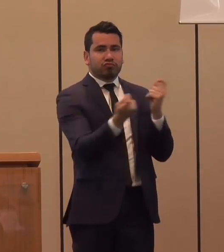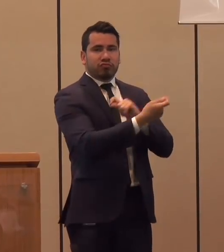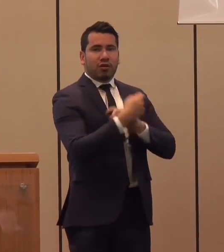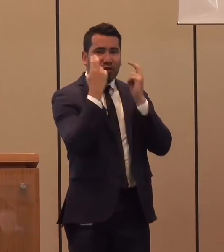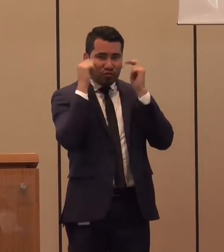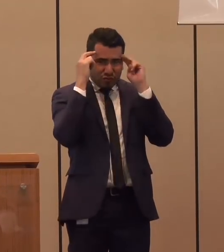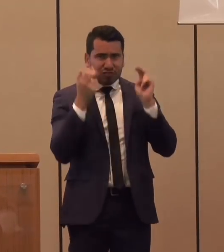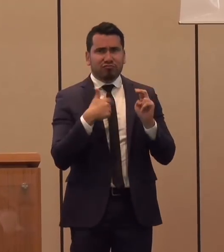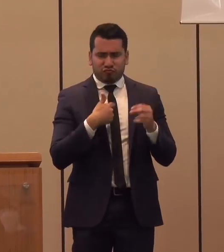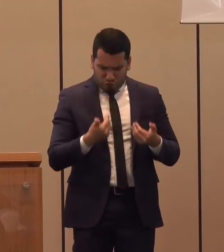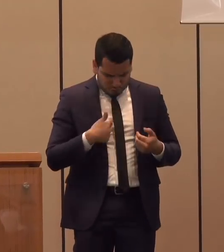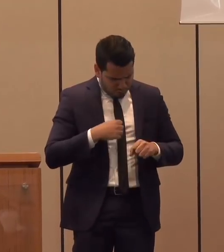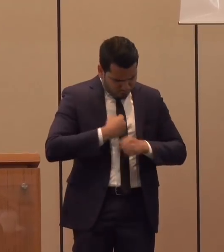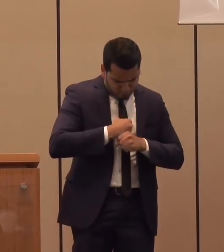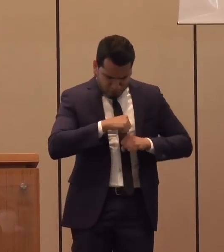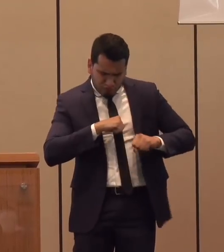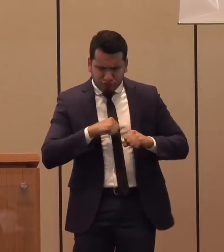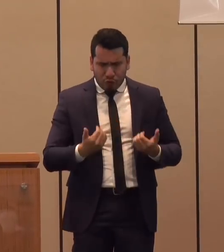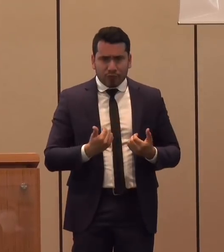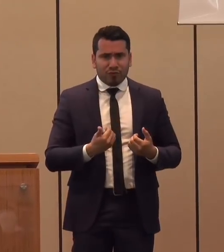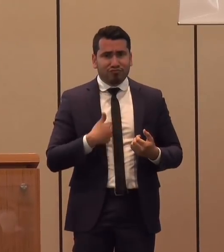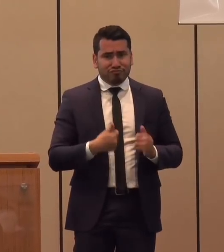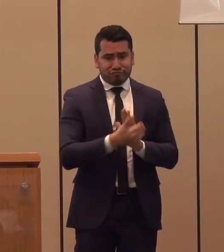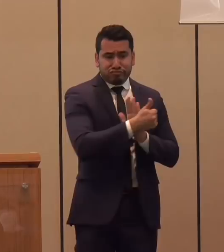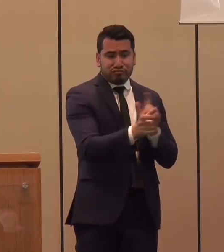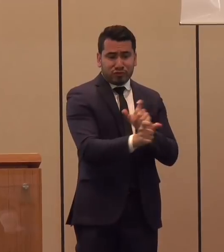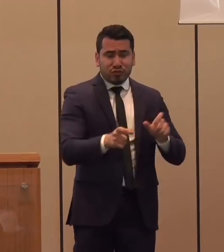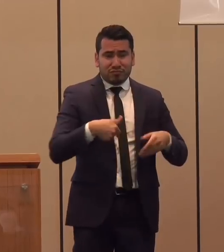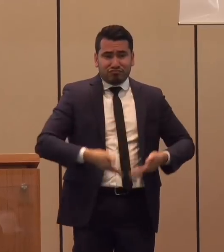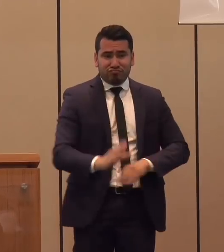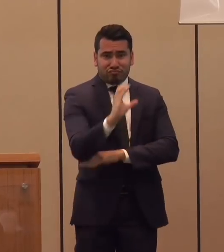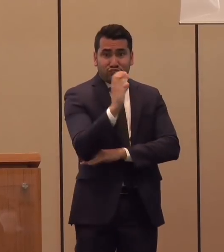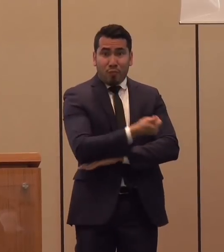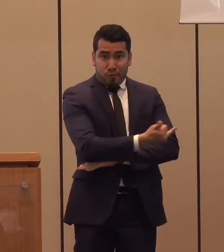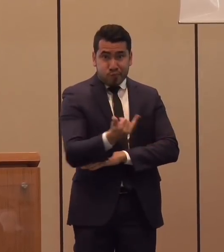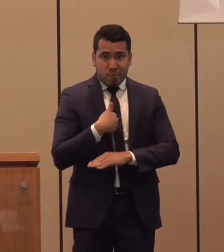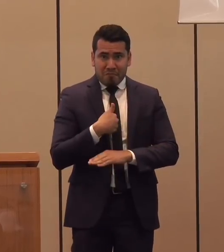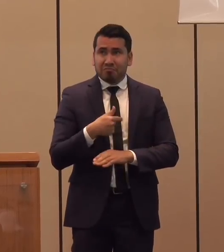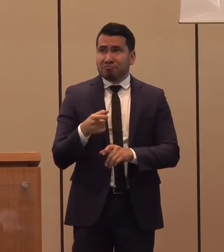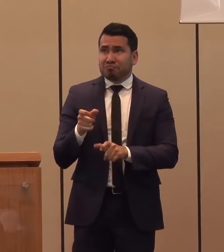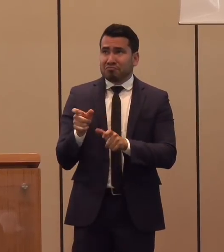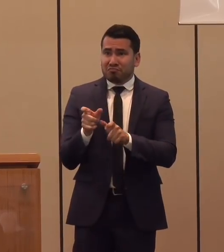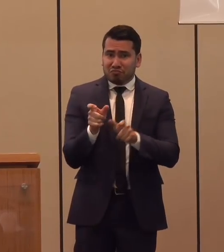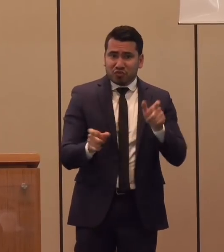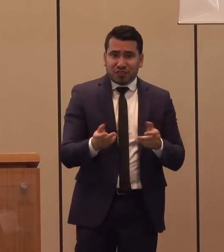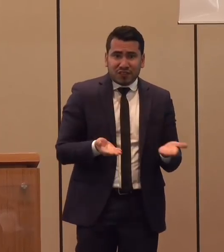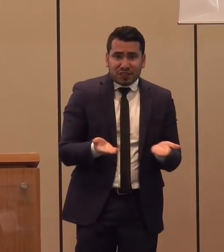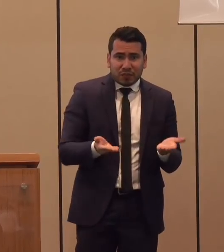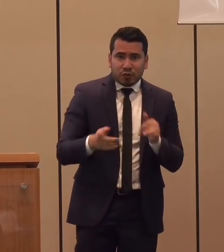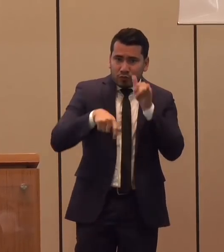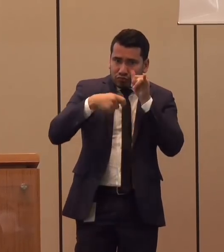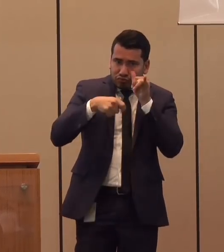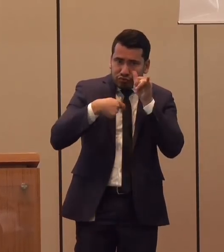el conocimiento y la manera de trabajar del talento colombiano de nuestros exportadores de servicios